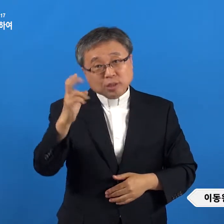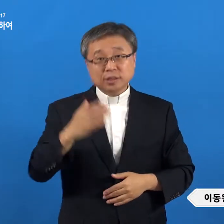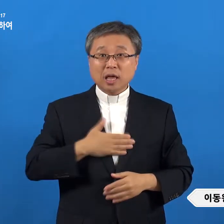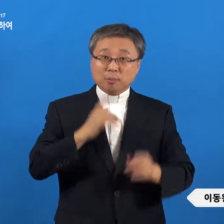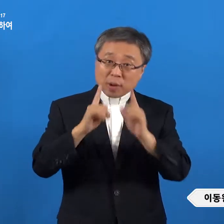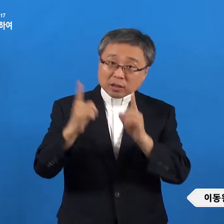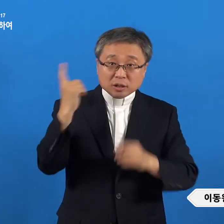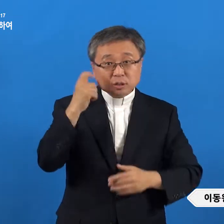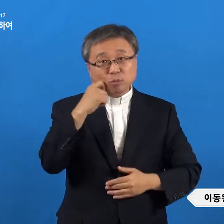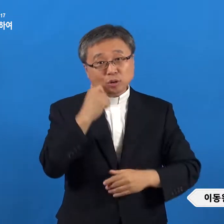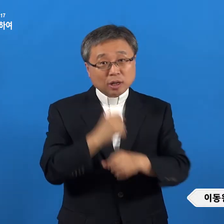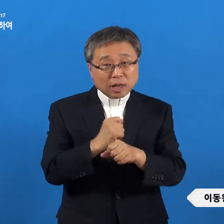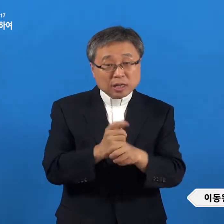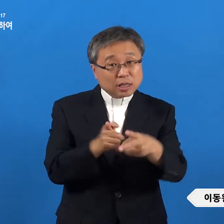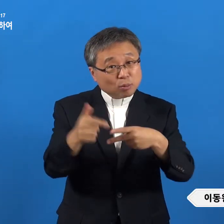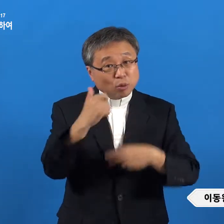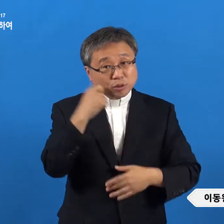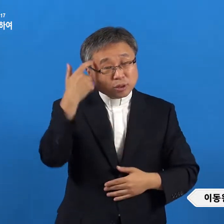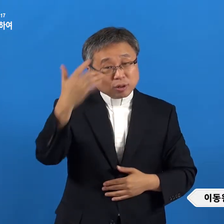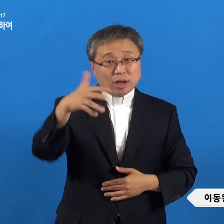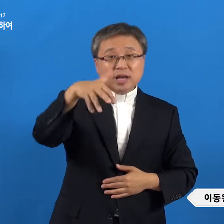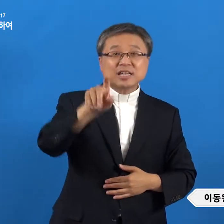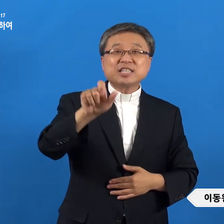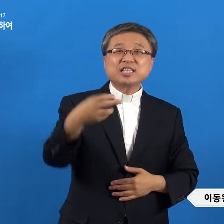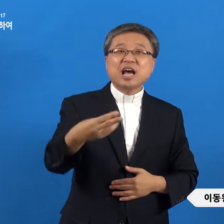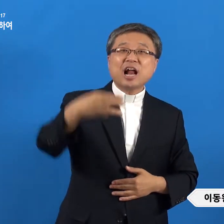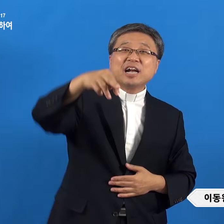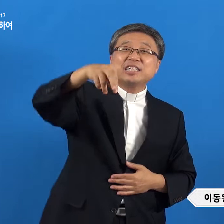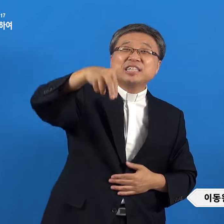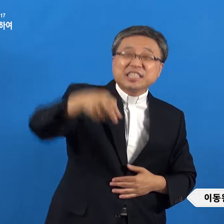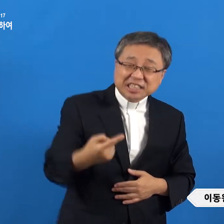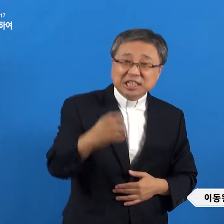싶어서 다시 스폴전, 찰스 스폴전,